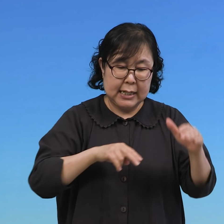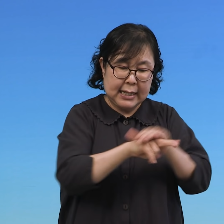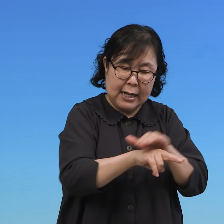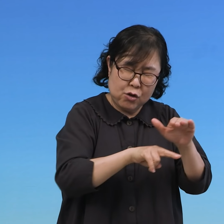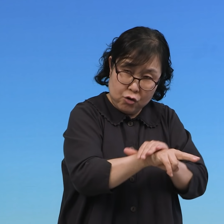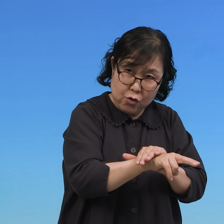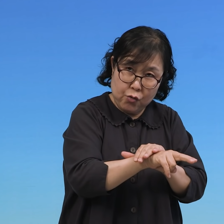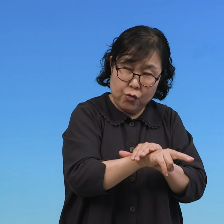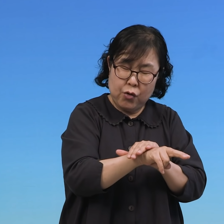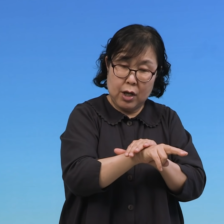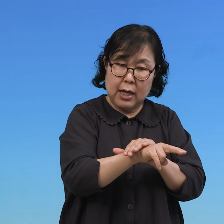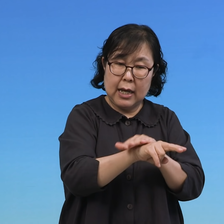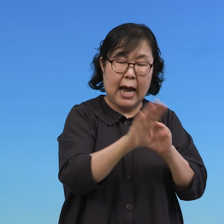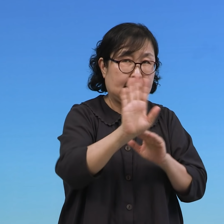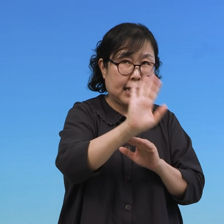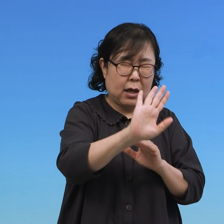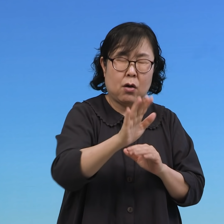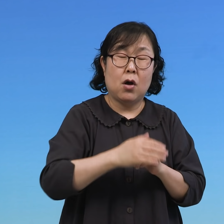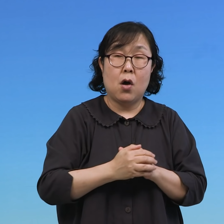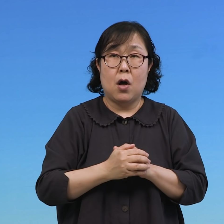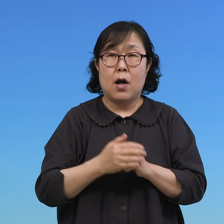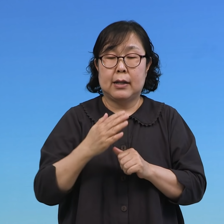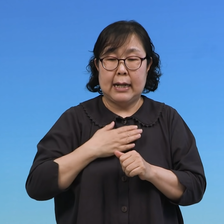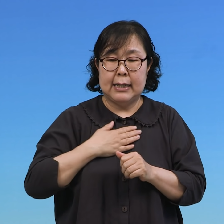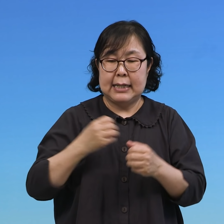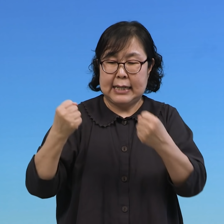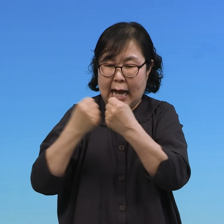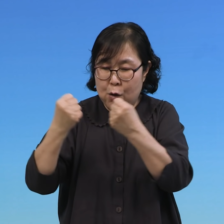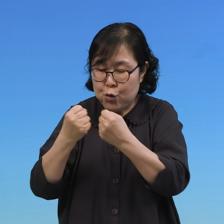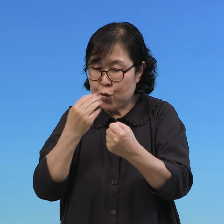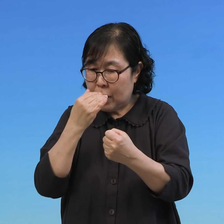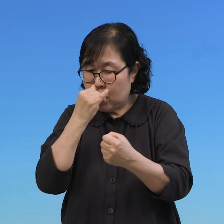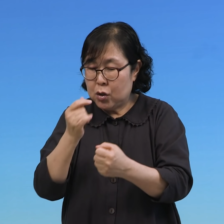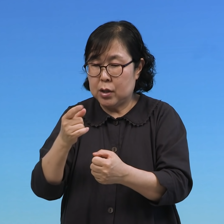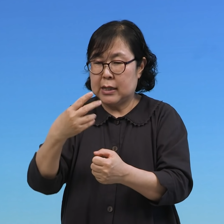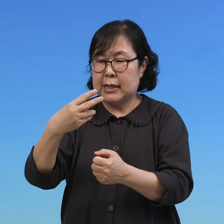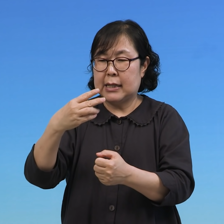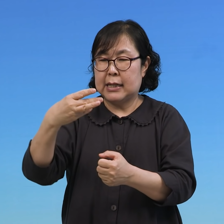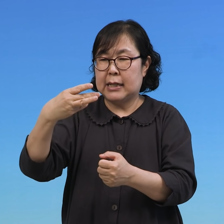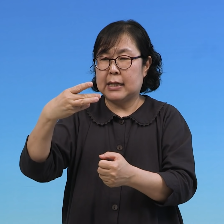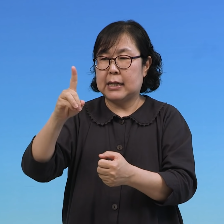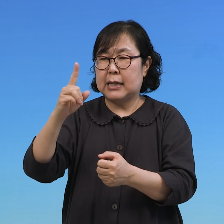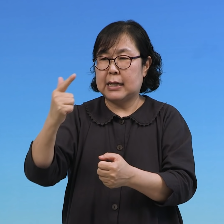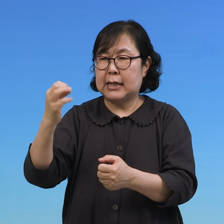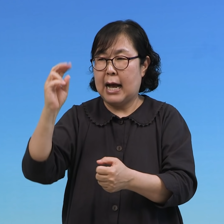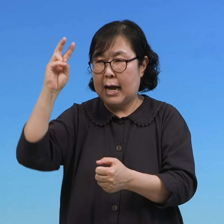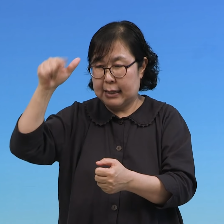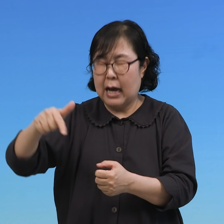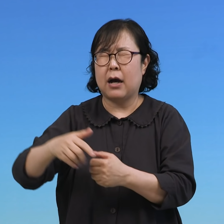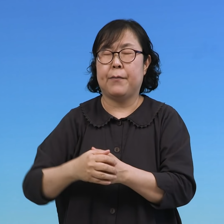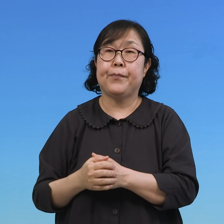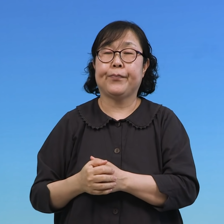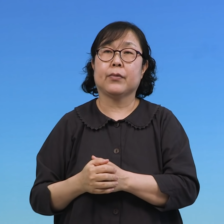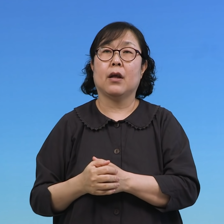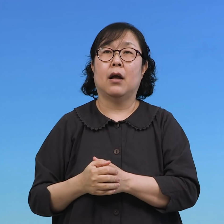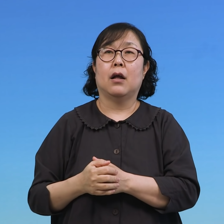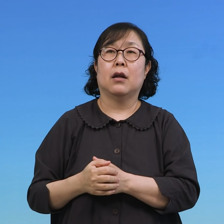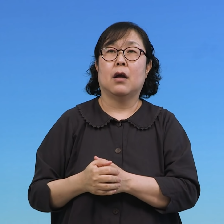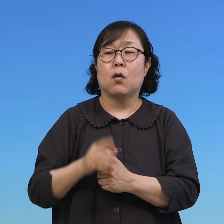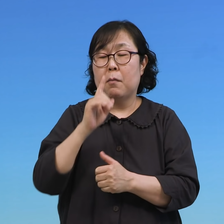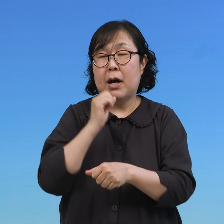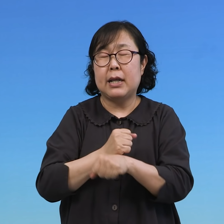것은 탈출을 위한 탈 것이 아니라 탄약입니다. 제가 뉴스를 보다가 참 감동했던